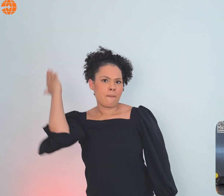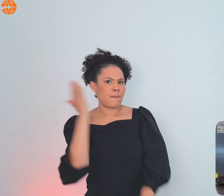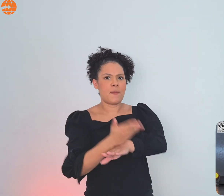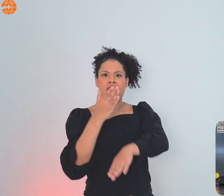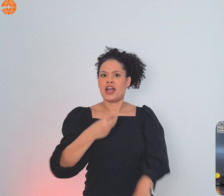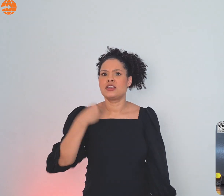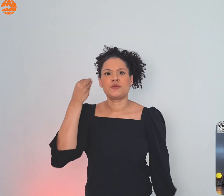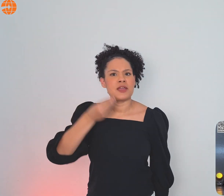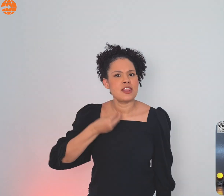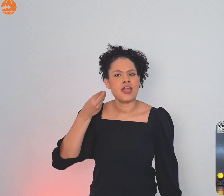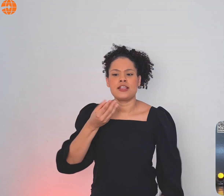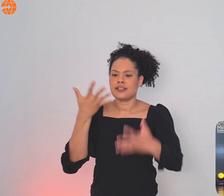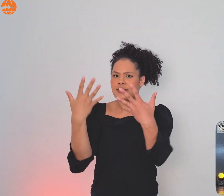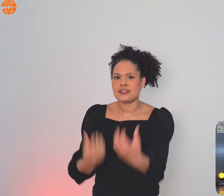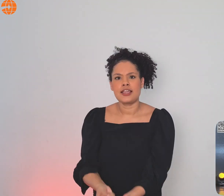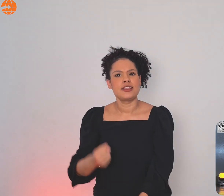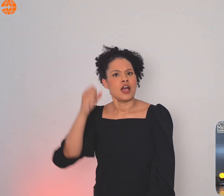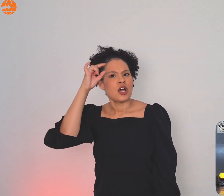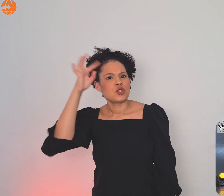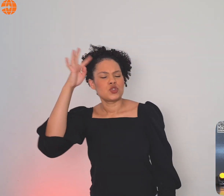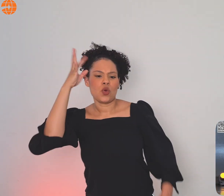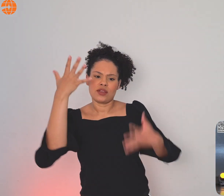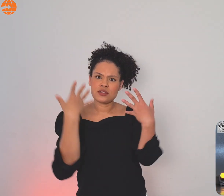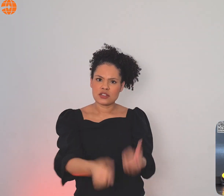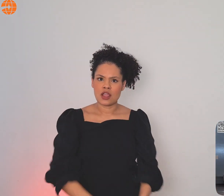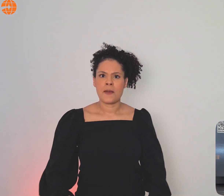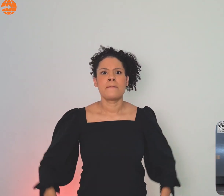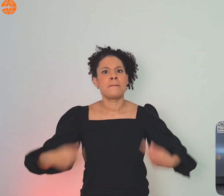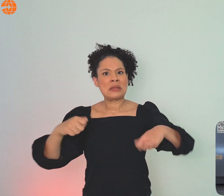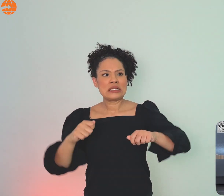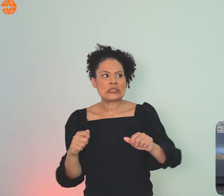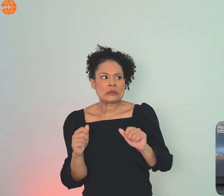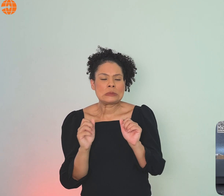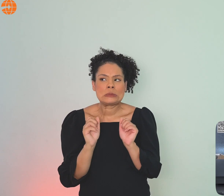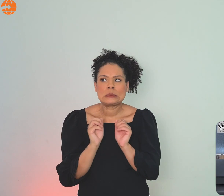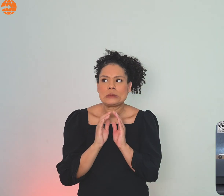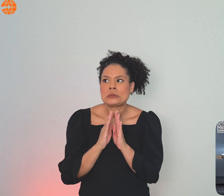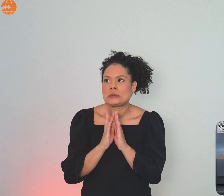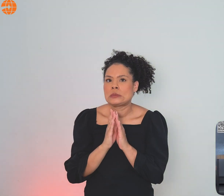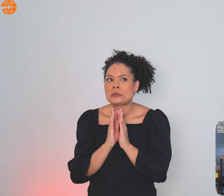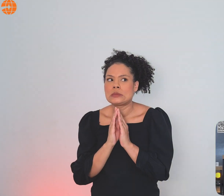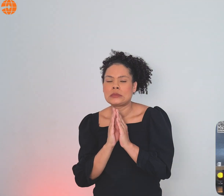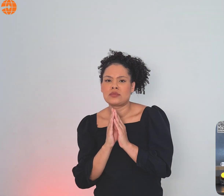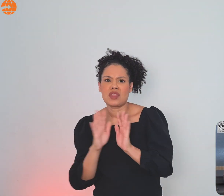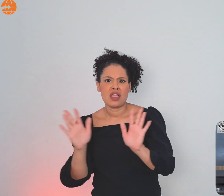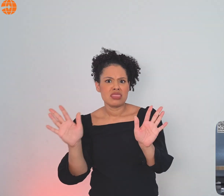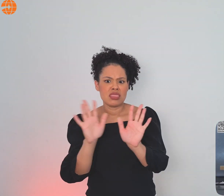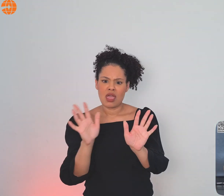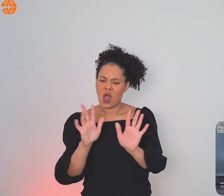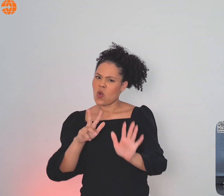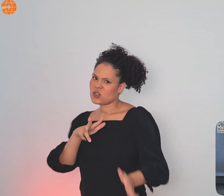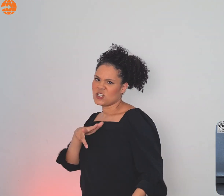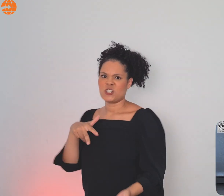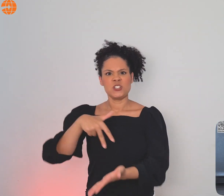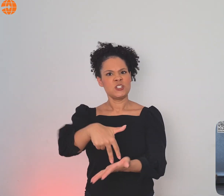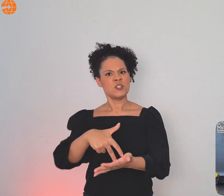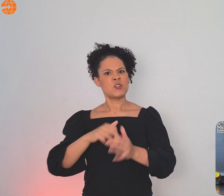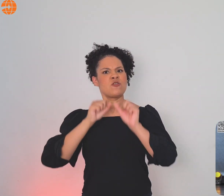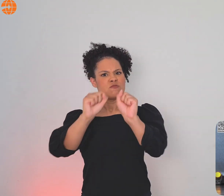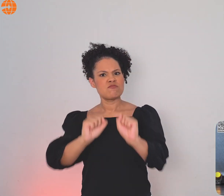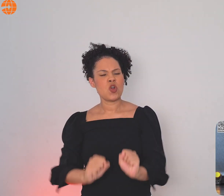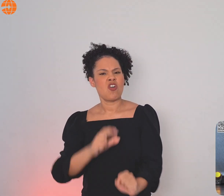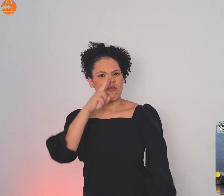experiência. Mas vai de peito aberto, vai forte, vai sem titubear, vai